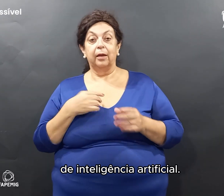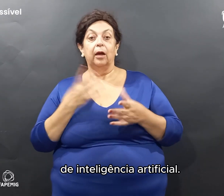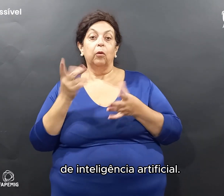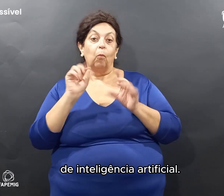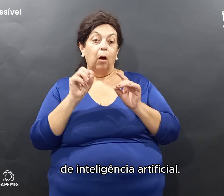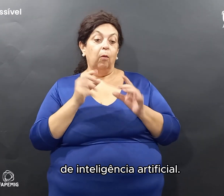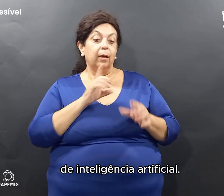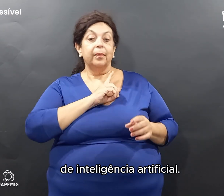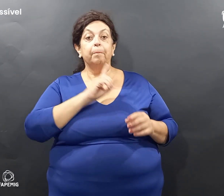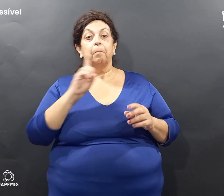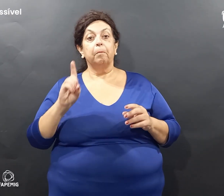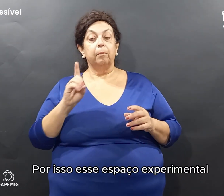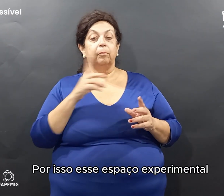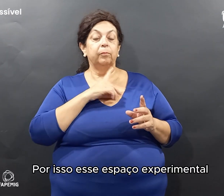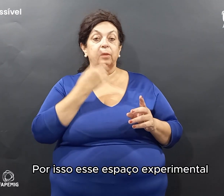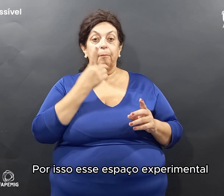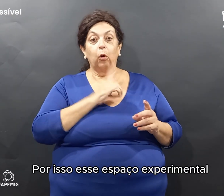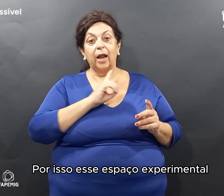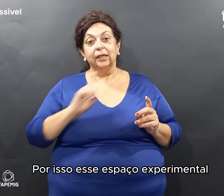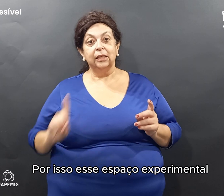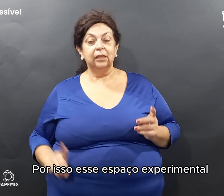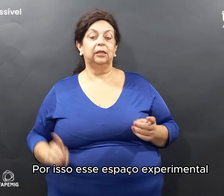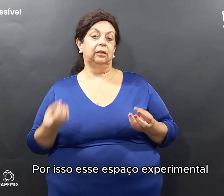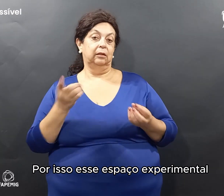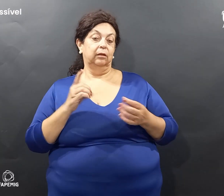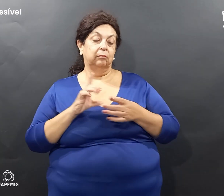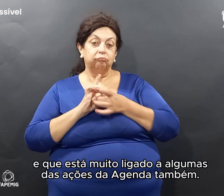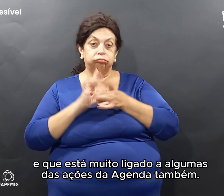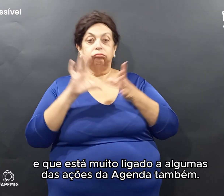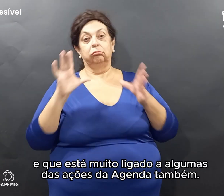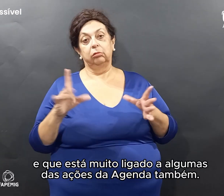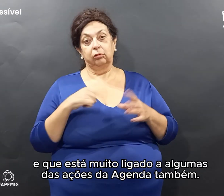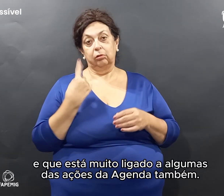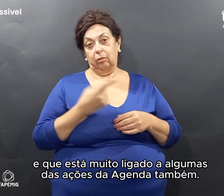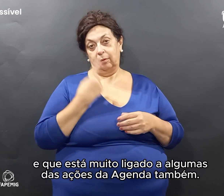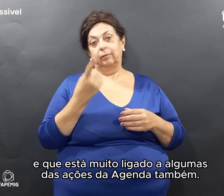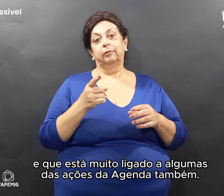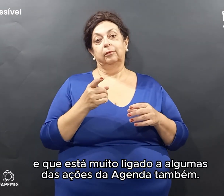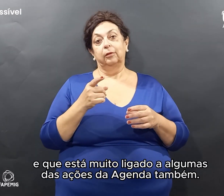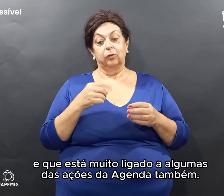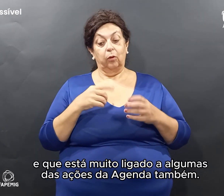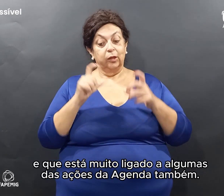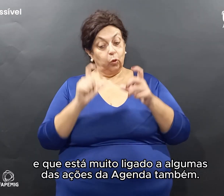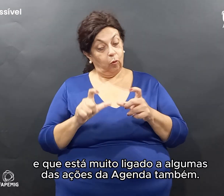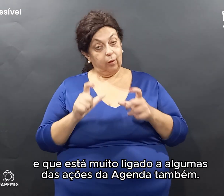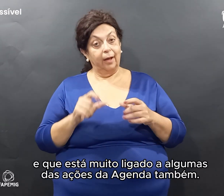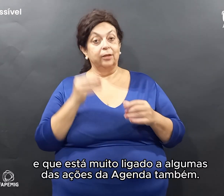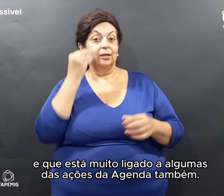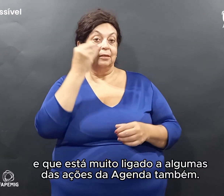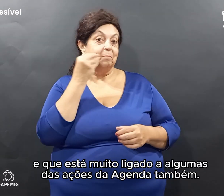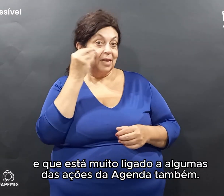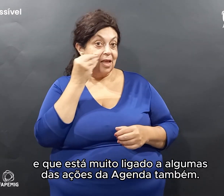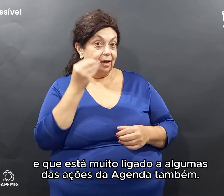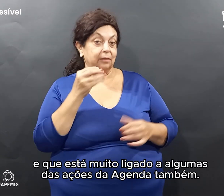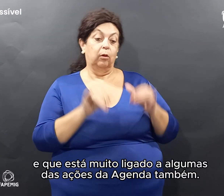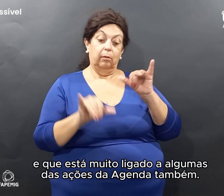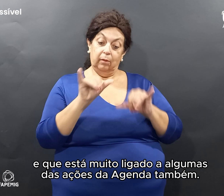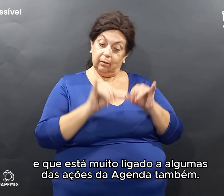inteligência artificial. Por isso, esse espaço experimental e que está muito ligado a algumas das ações da agenda